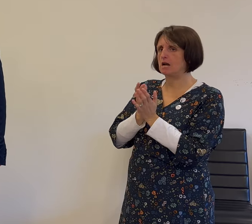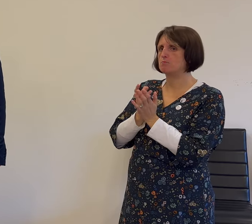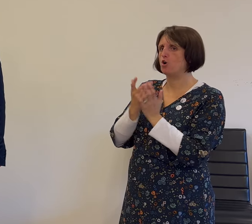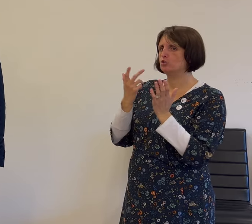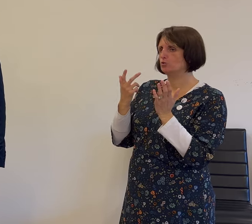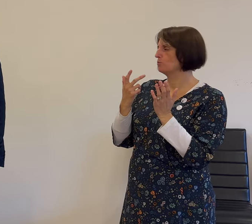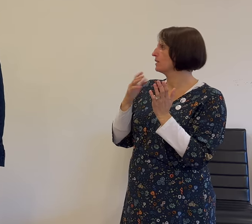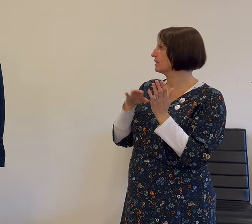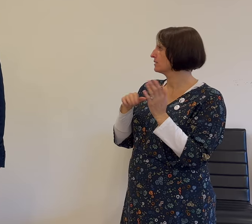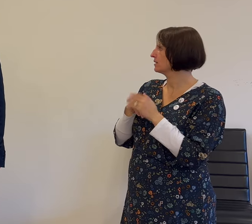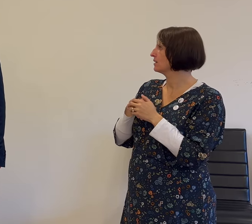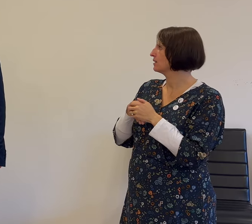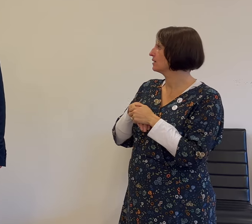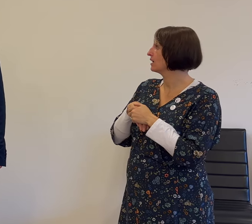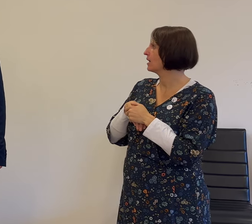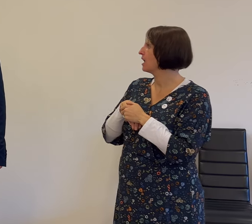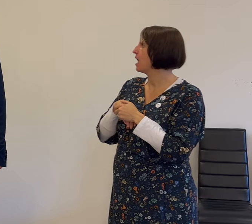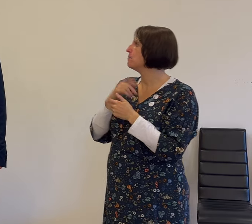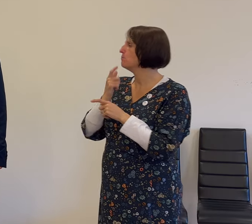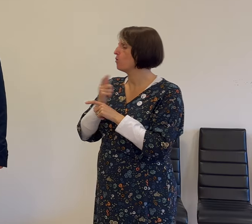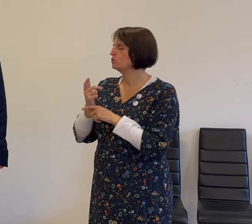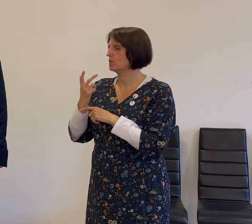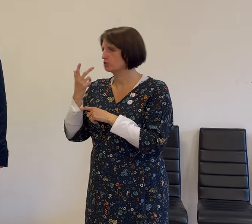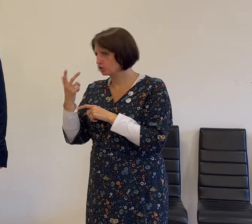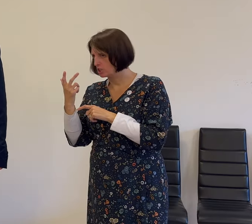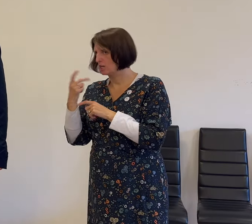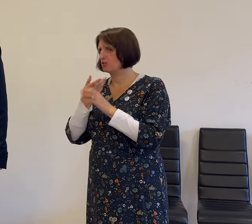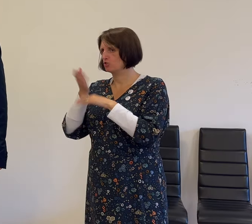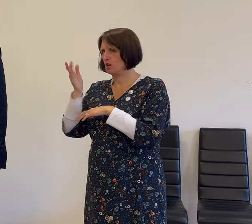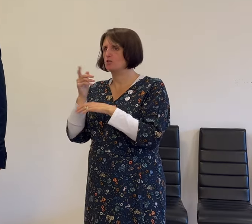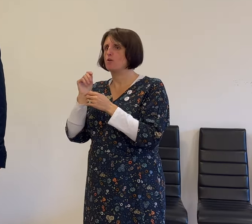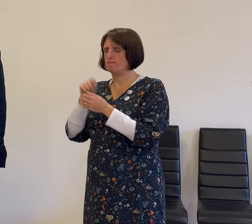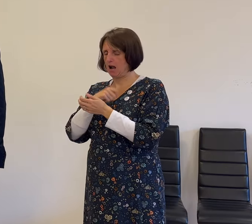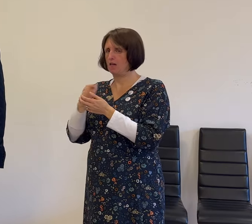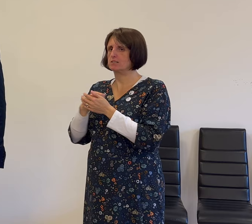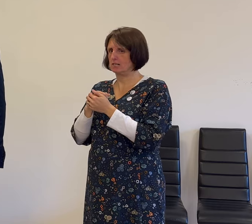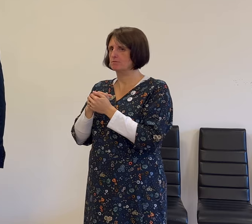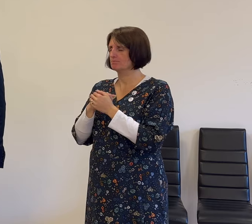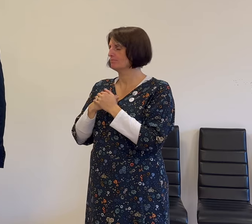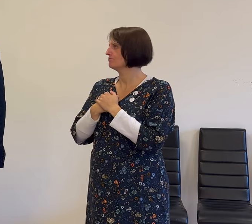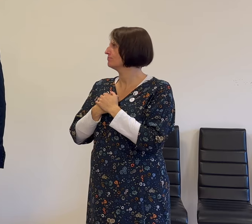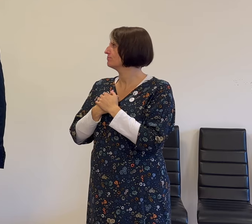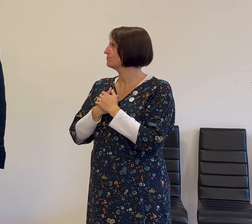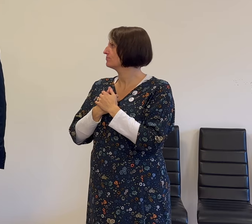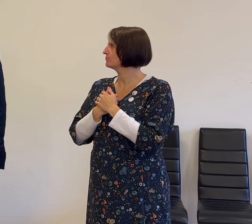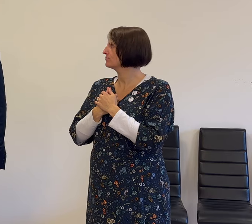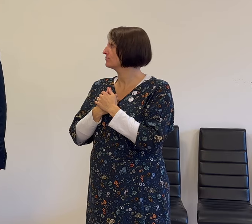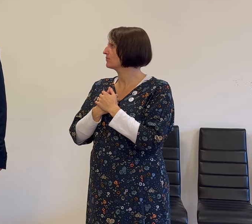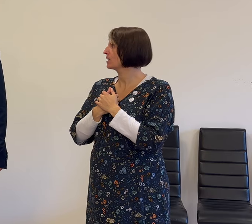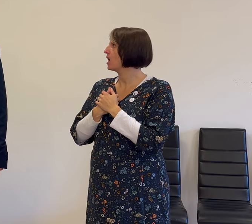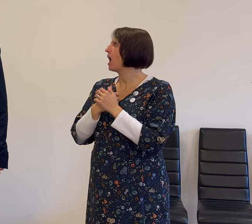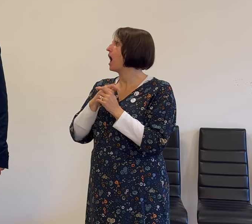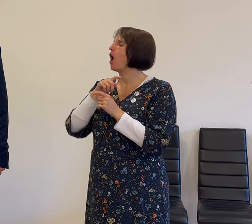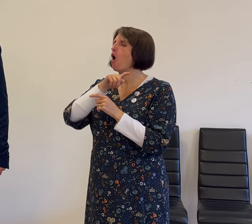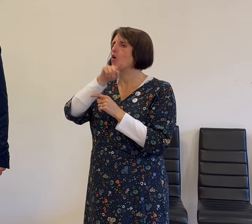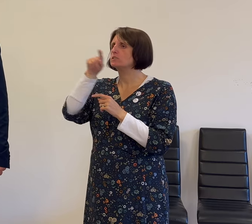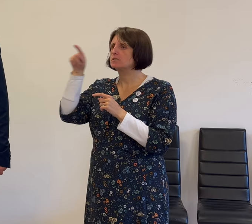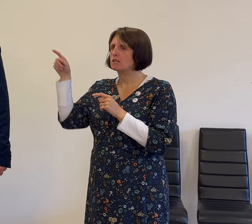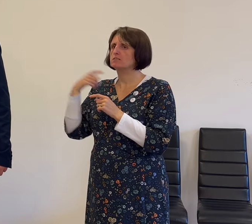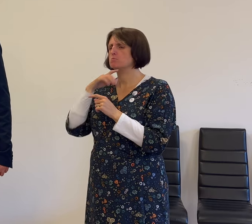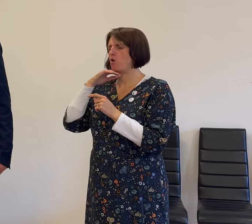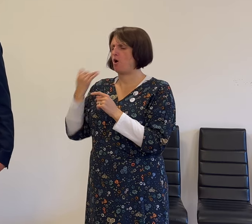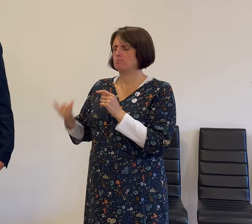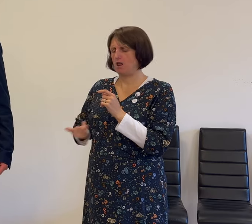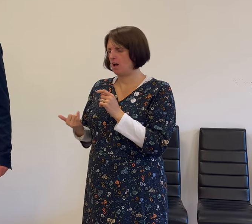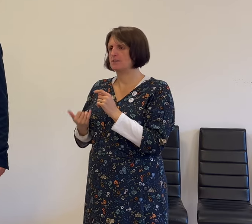A do války odešli jenom ti 3. Otec už je starý na mobilizaci a ti ostatní jsou příliš mladí na mobilizaci.